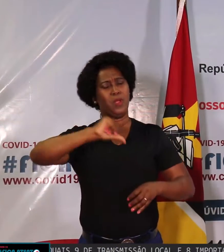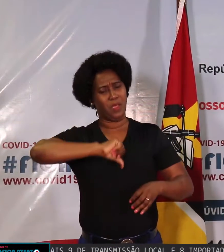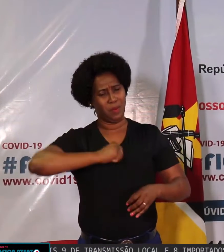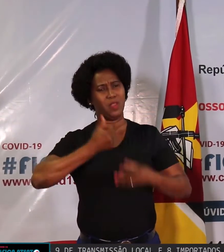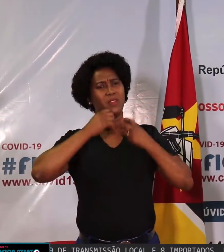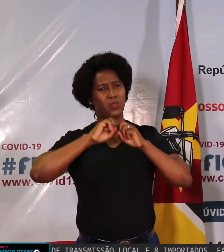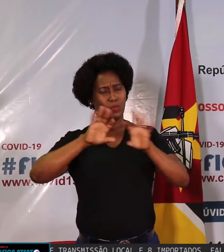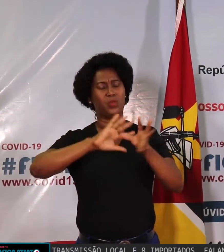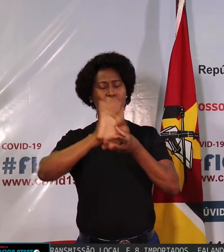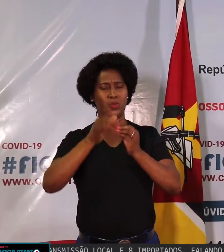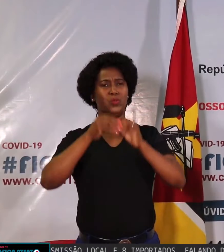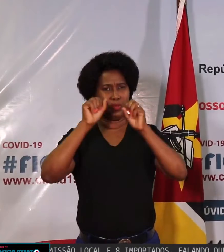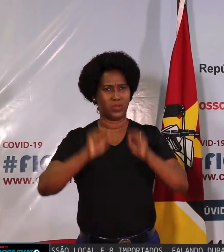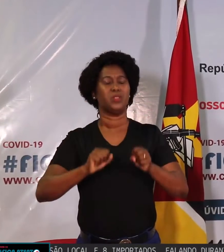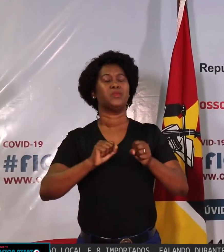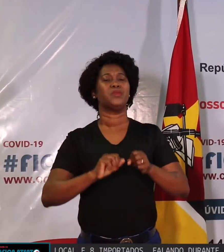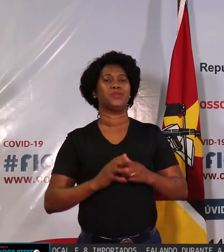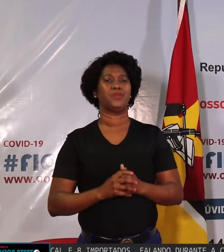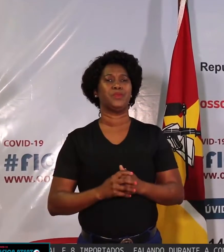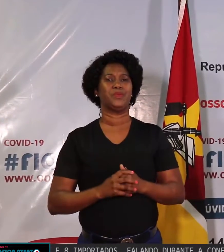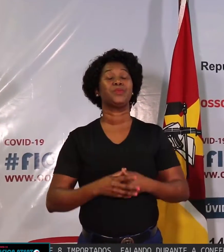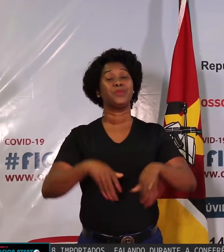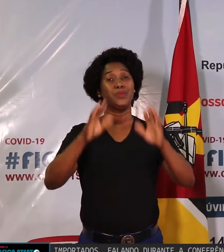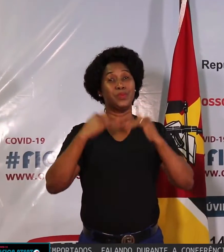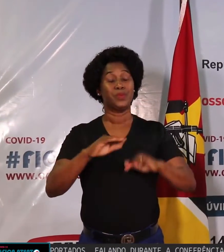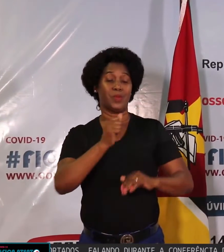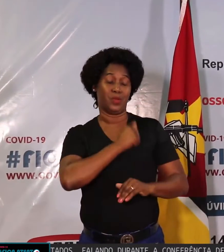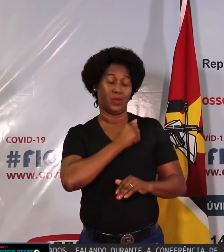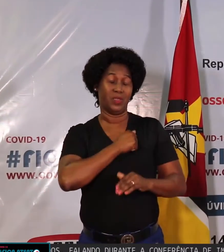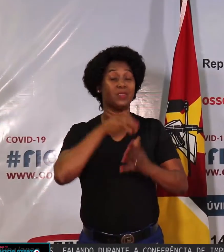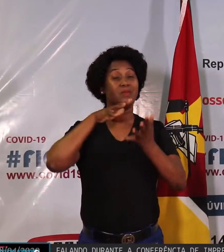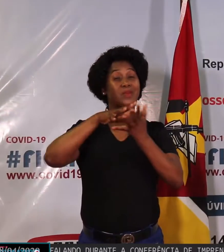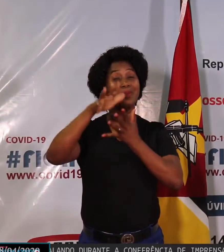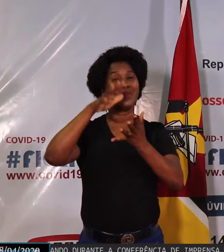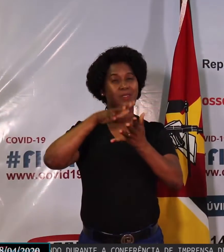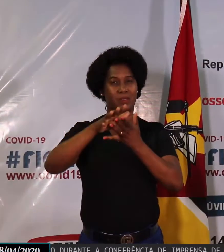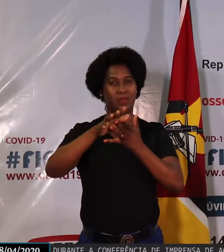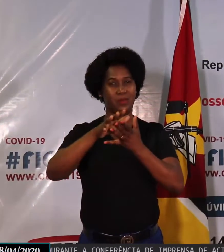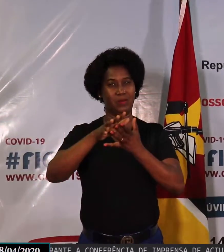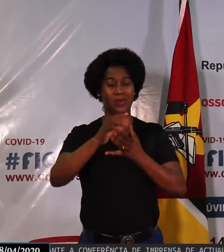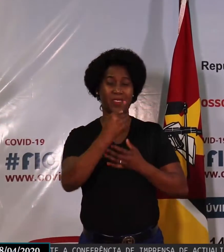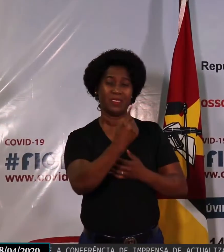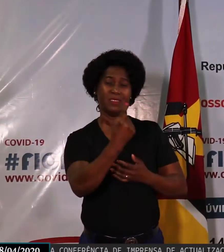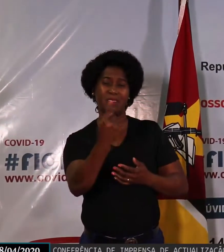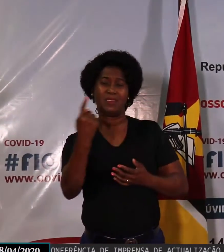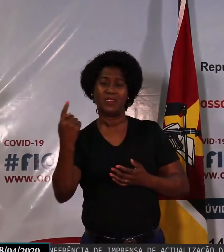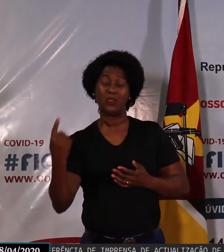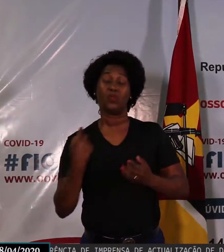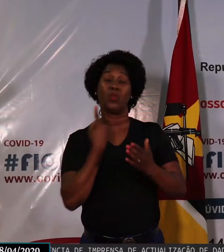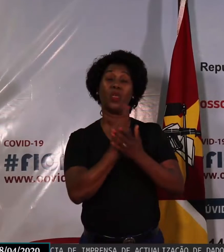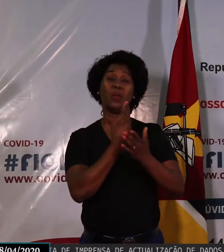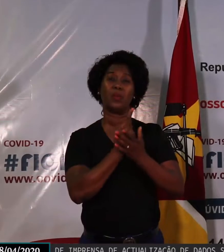privadas. Gostaríamos de sublinhar a importância de cada um de nós